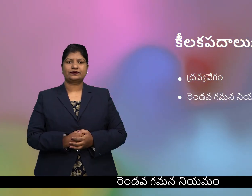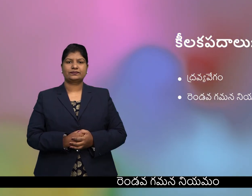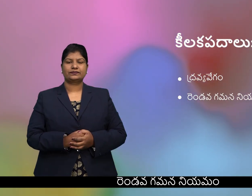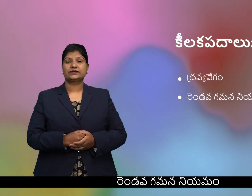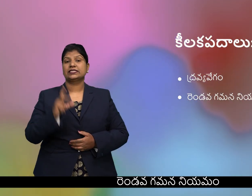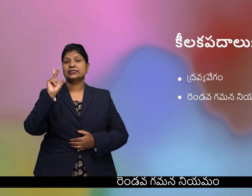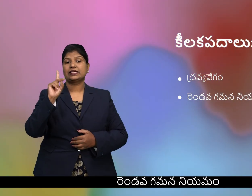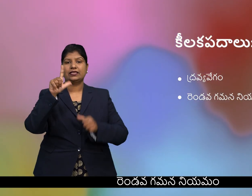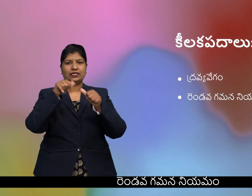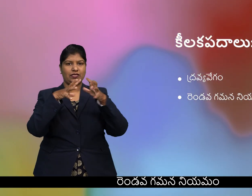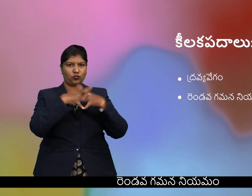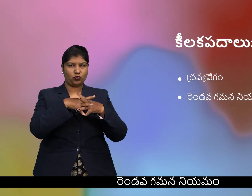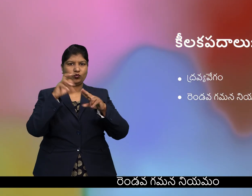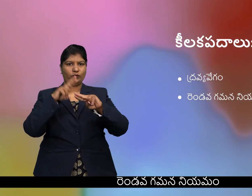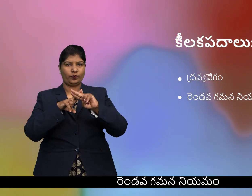రెండవ గమన నియమం